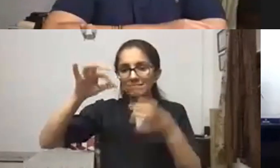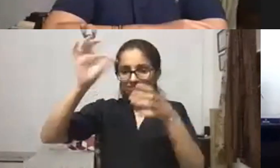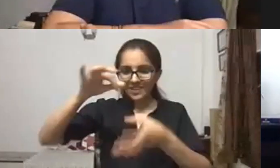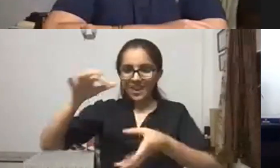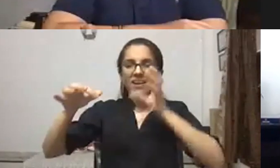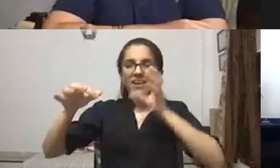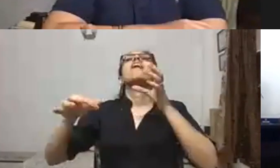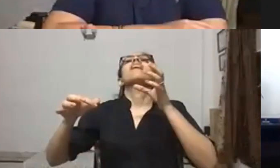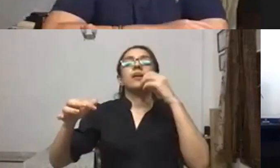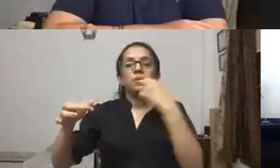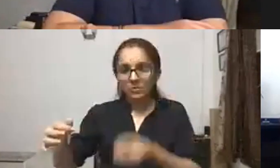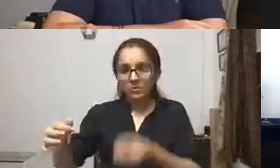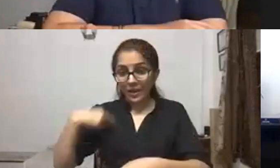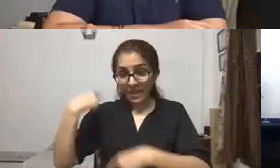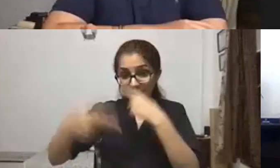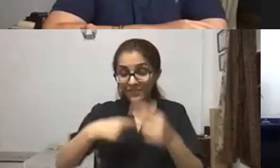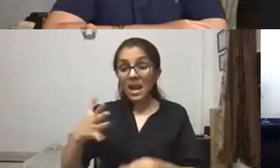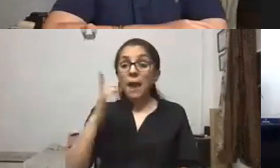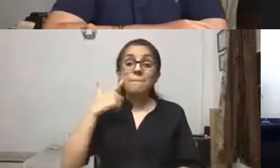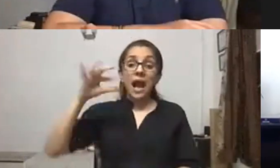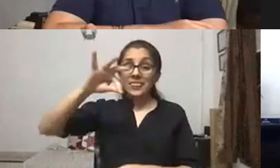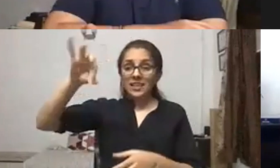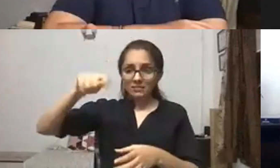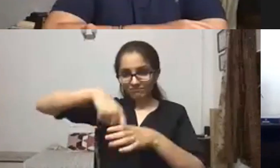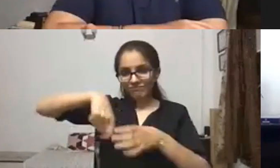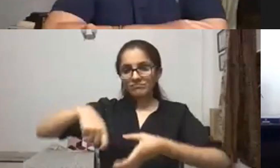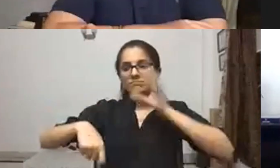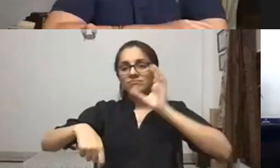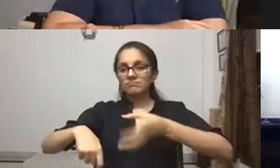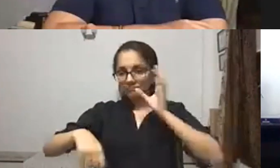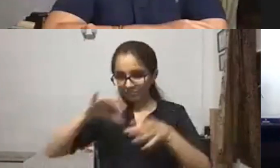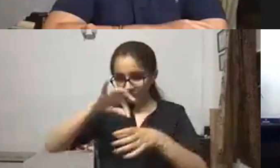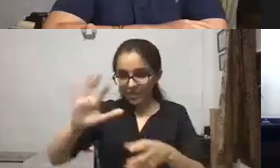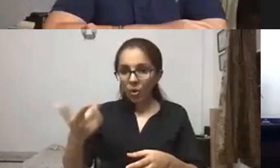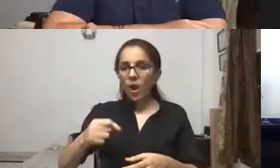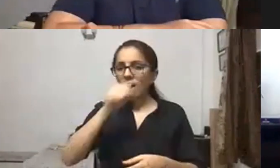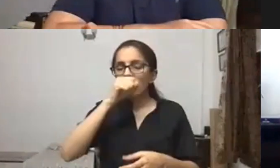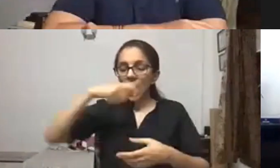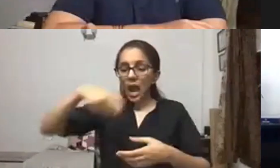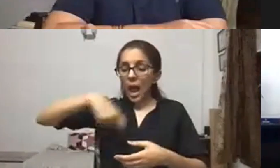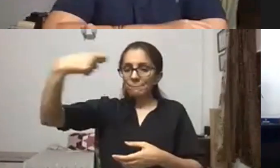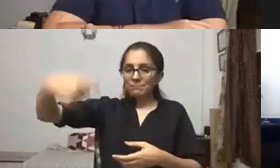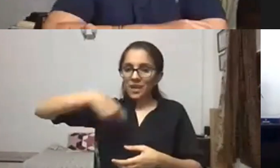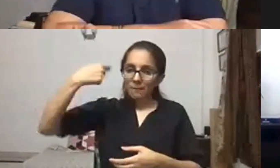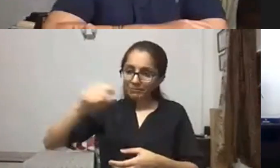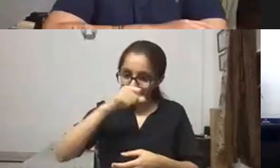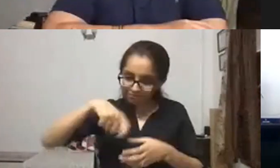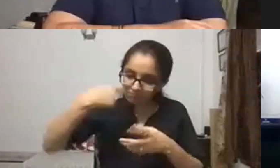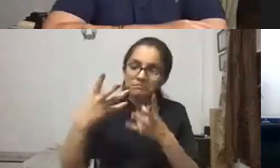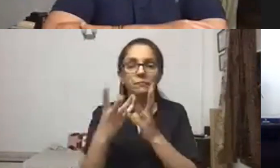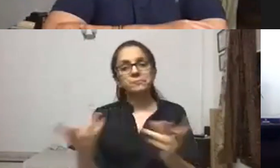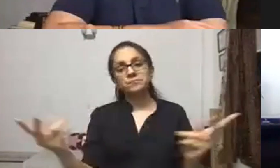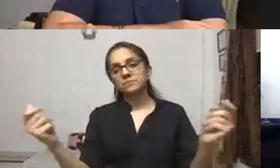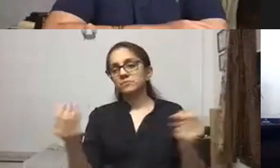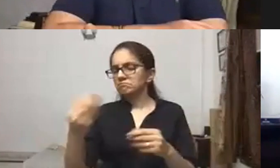पानी के gargles करो, हल्दी के पानी के gargles करो. You know, or you can take some cough syrups if it is too much cough, and you will be fine in